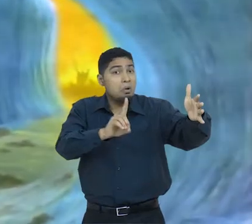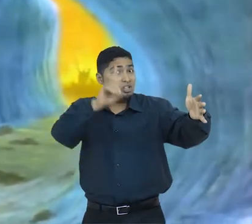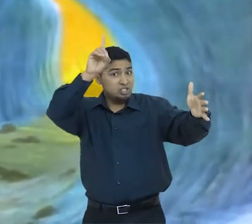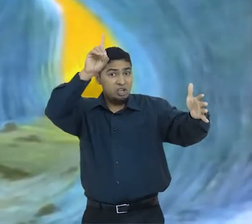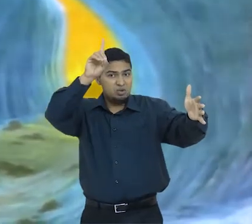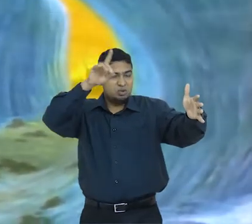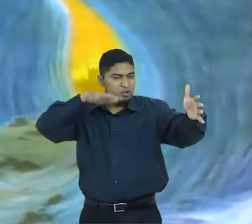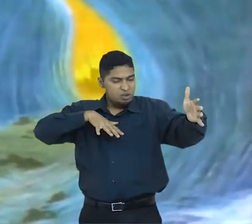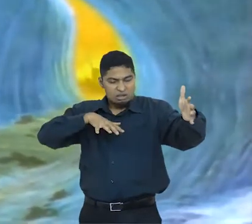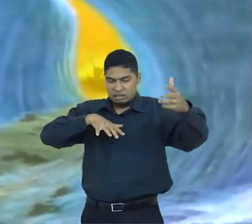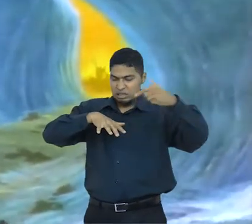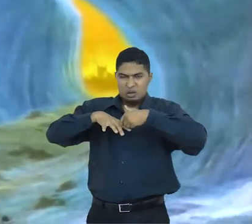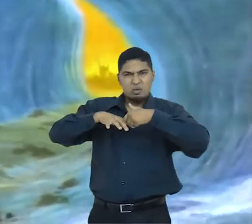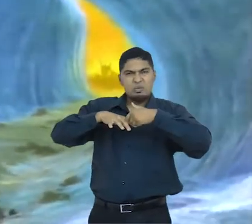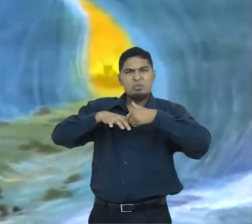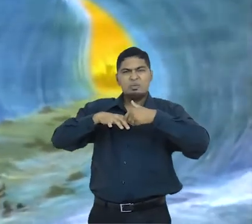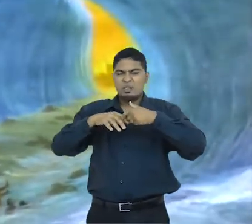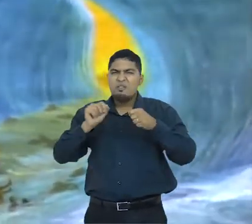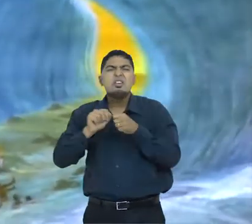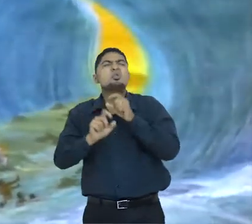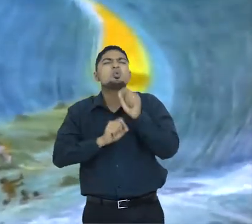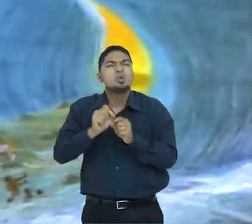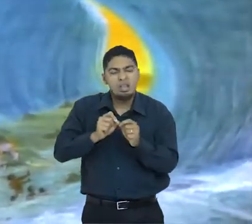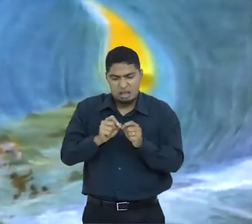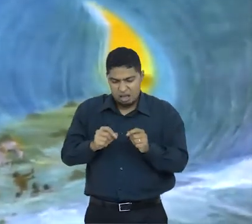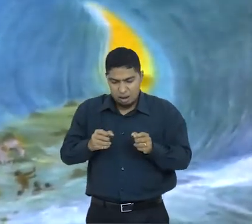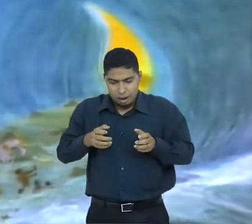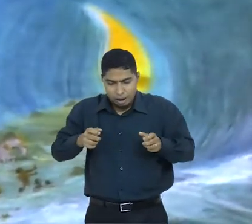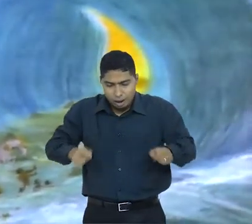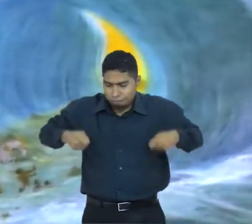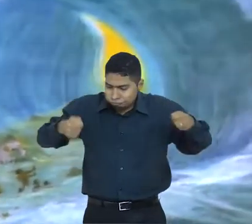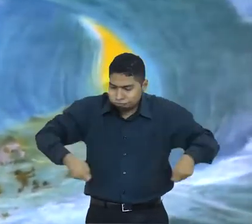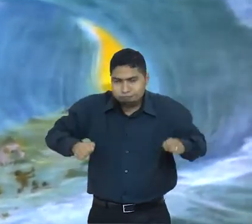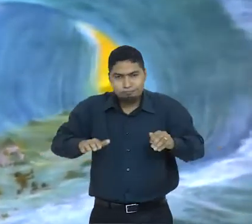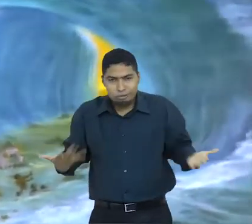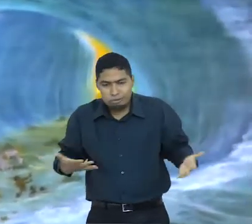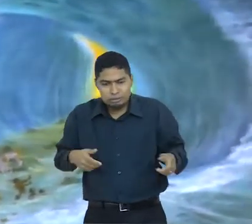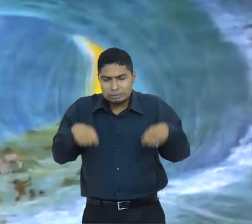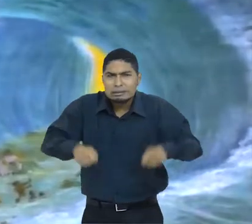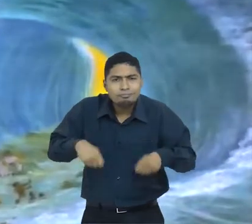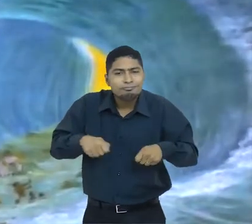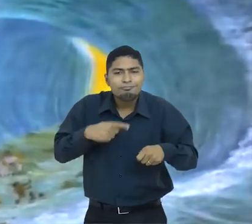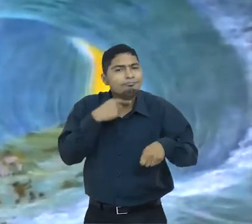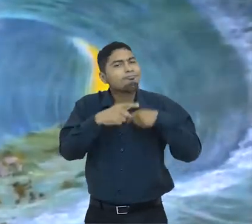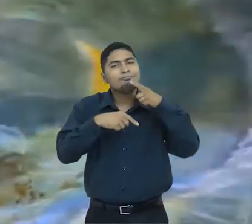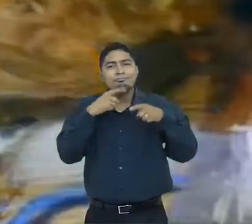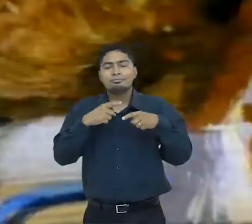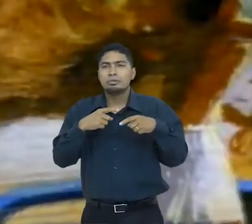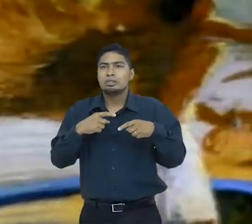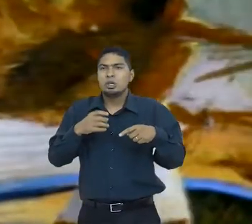os soldados egípcios, fazendo com que as rodas das carruagens caíssem, impedindo que avançassem. Os egípcios